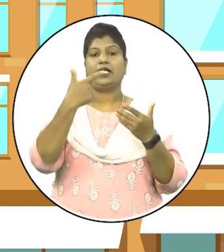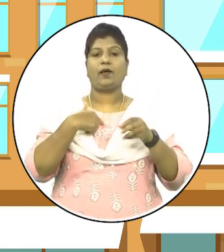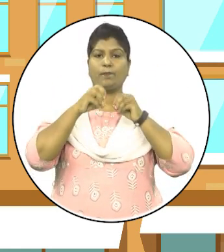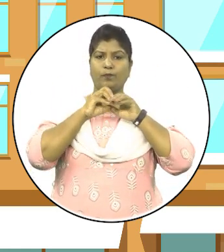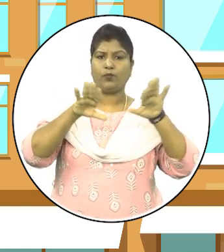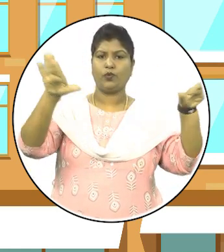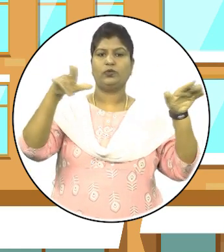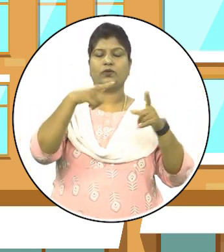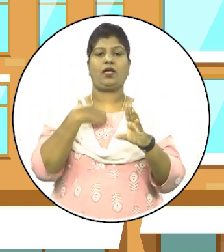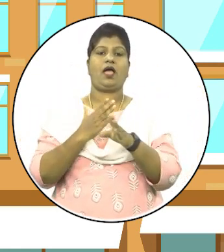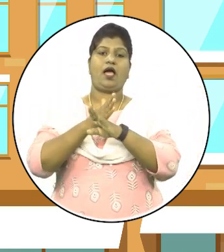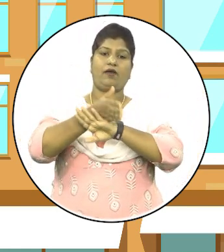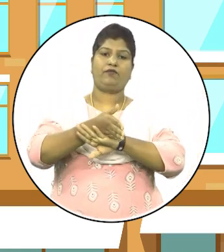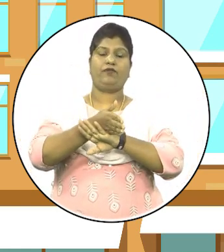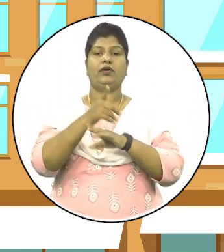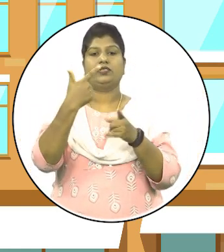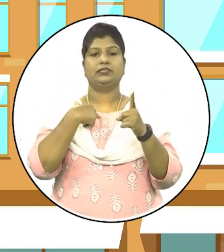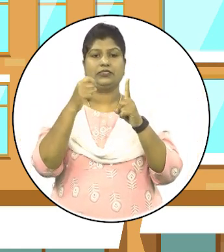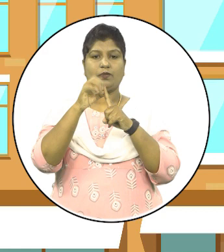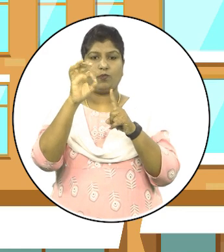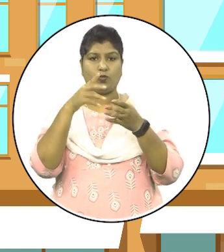गई निकास गैसें सल्फर,